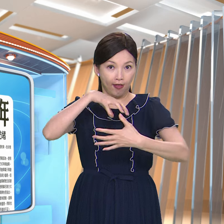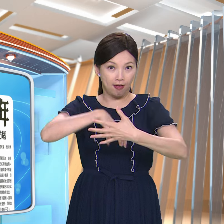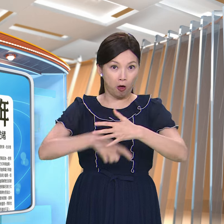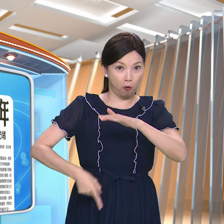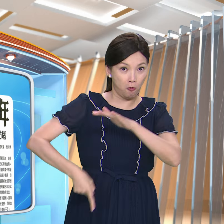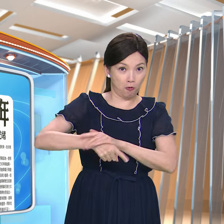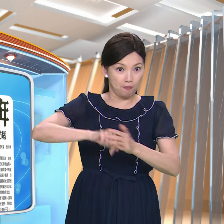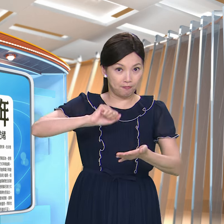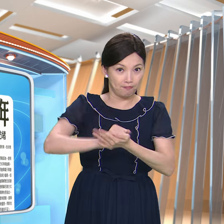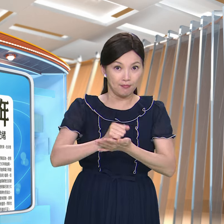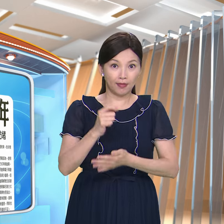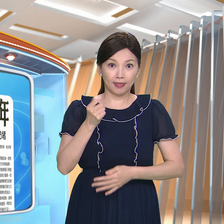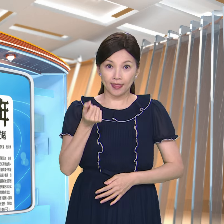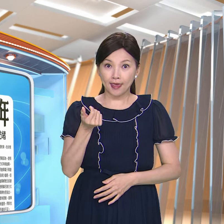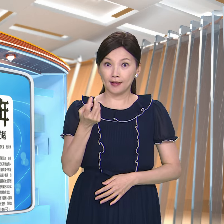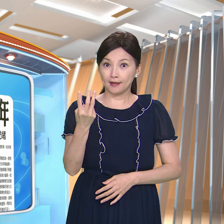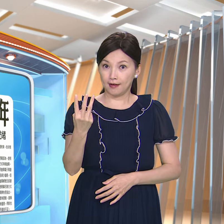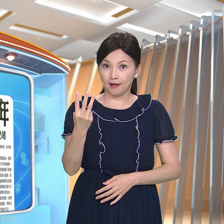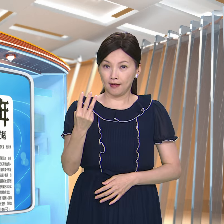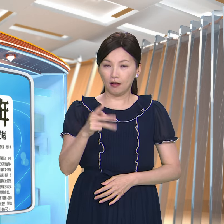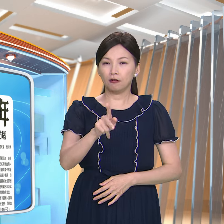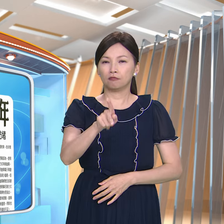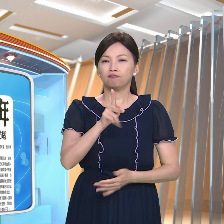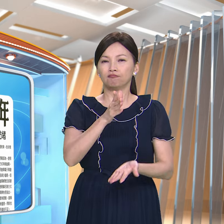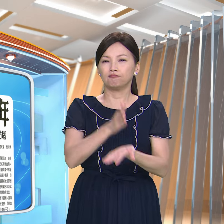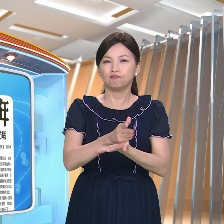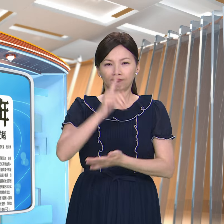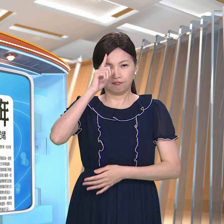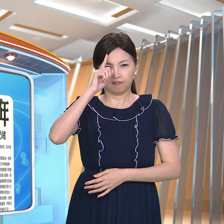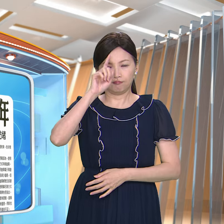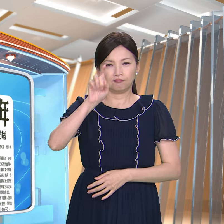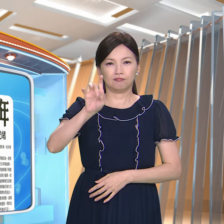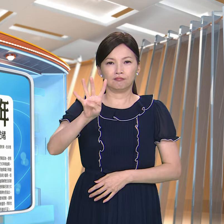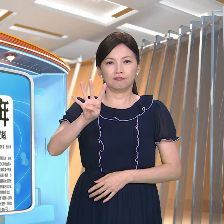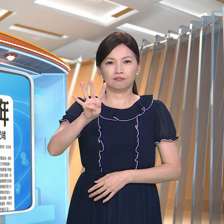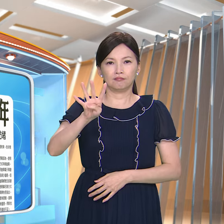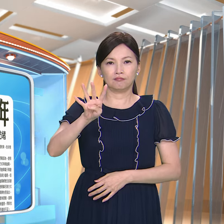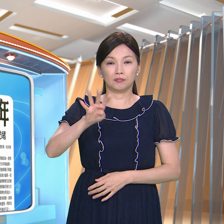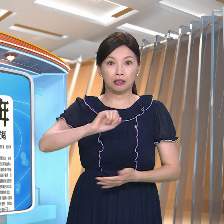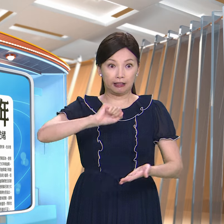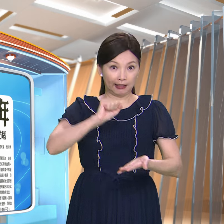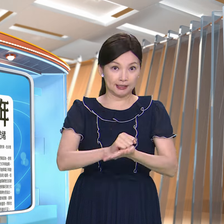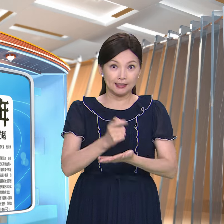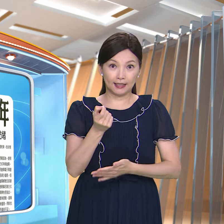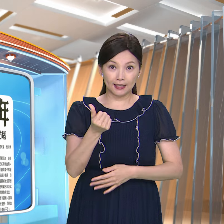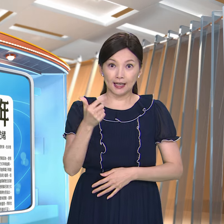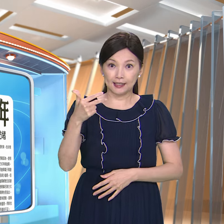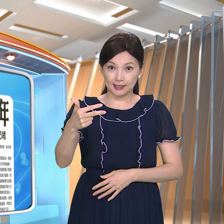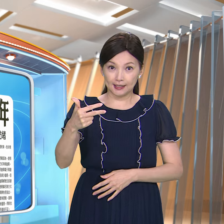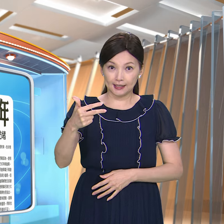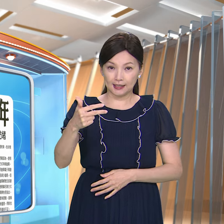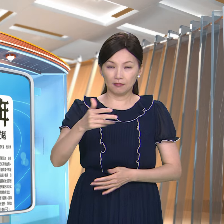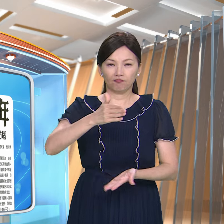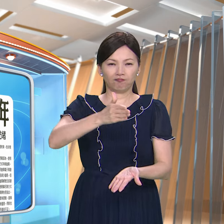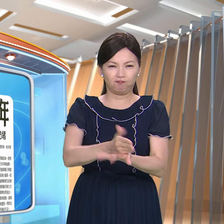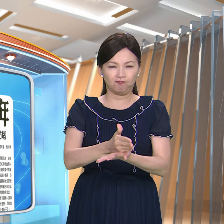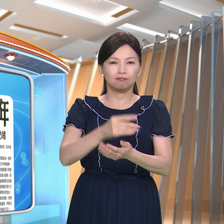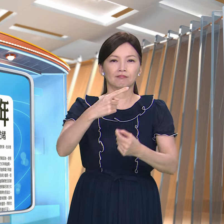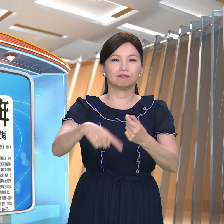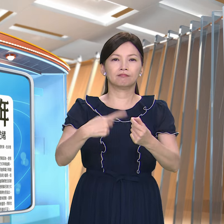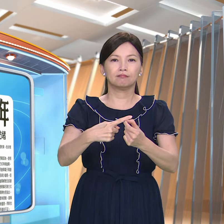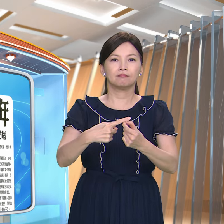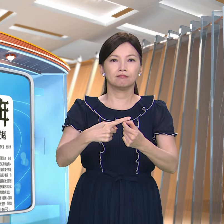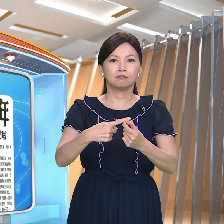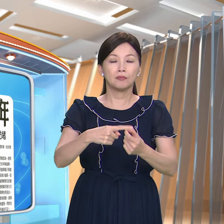内违规累计三点，要停权14天，七点停一